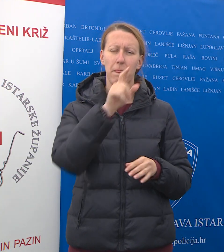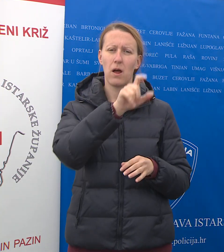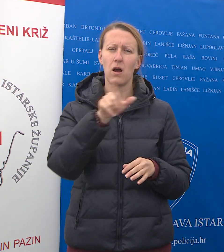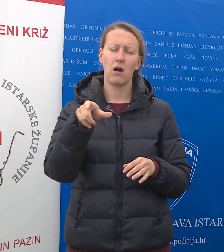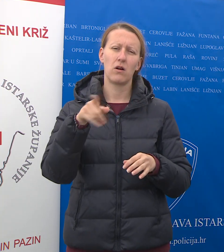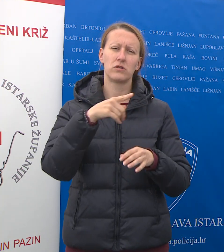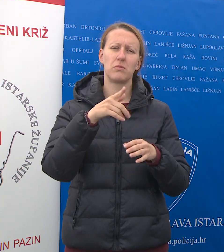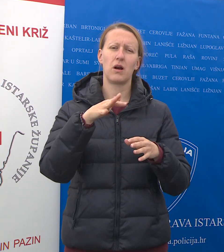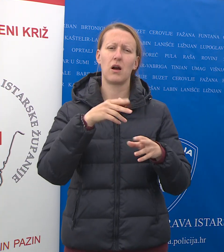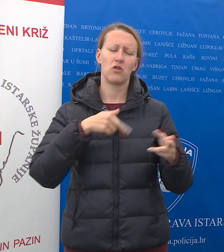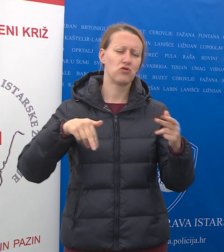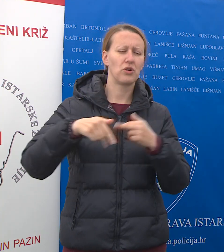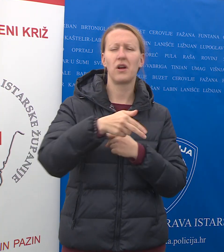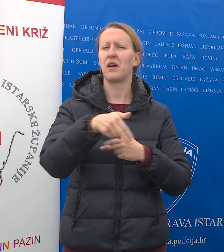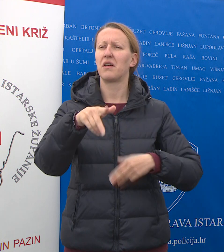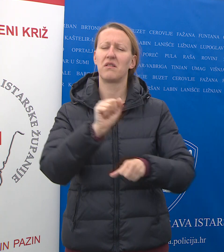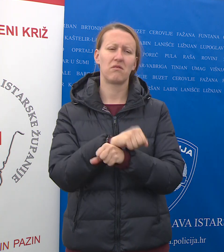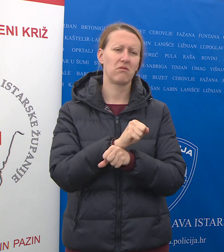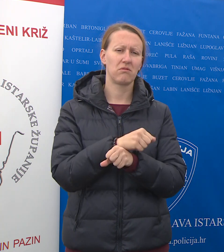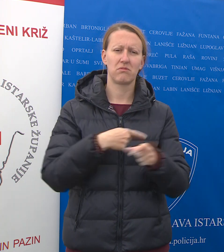osoblje šeta sa odjela na odjel,